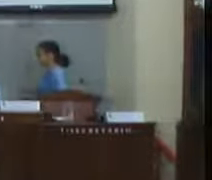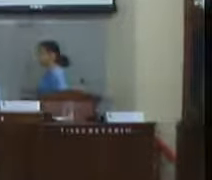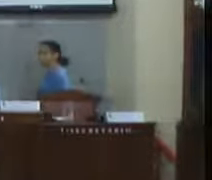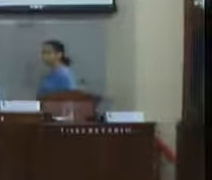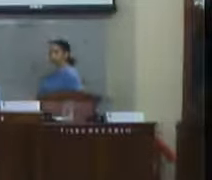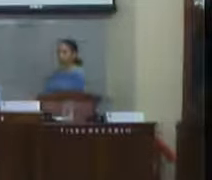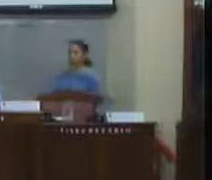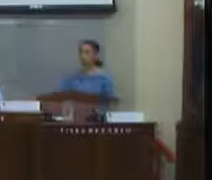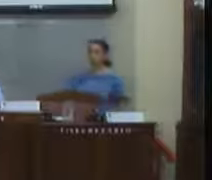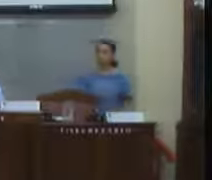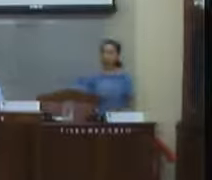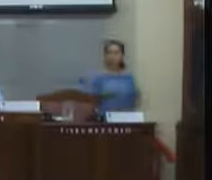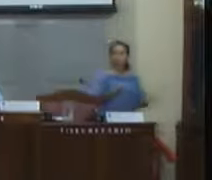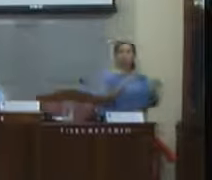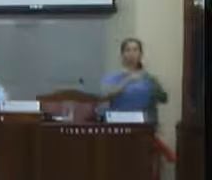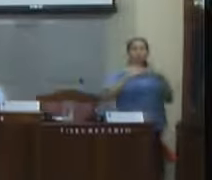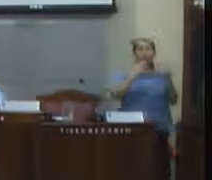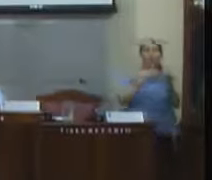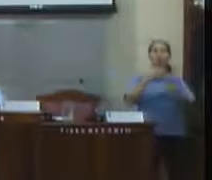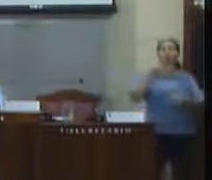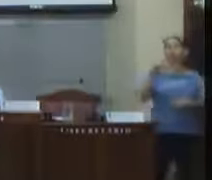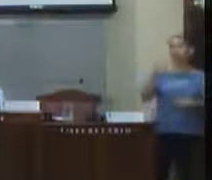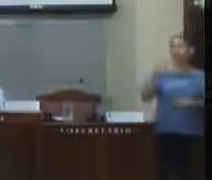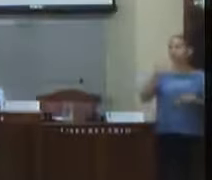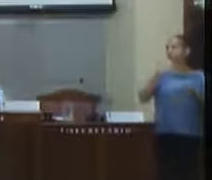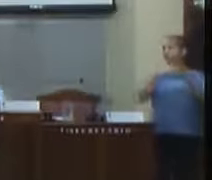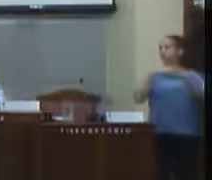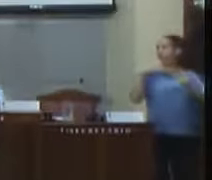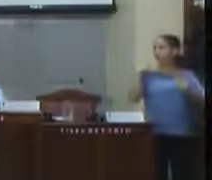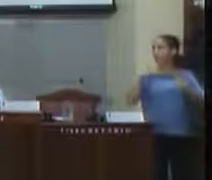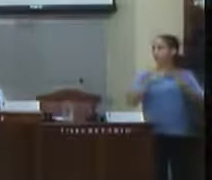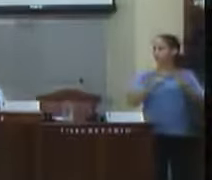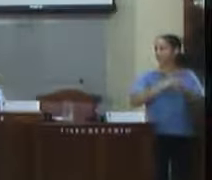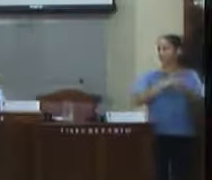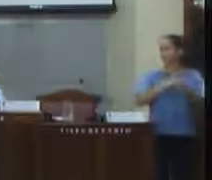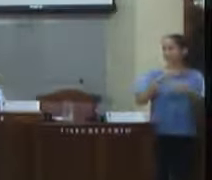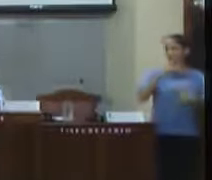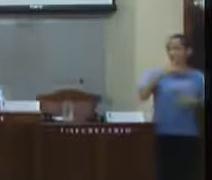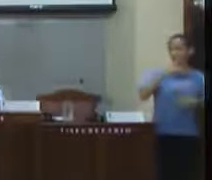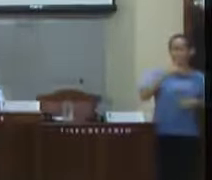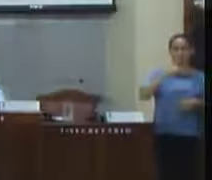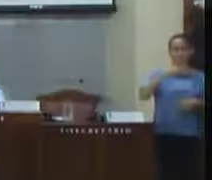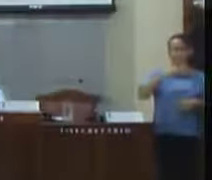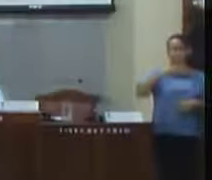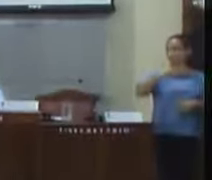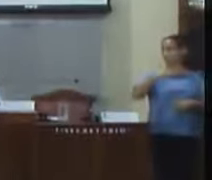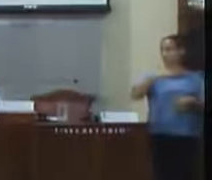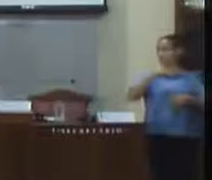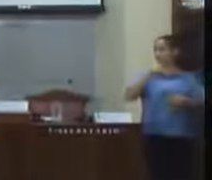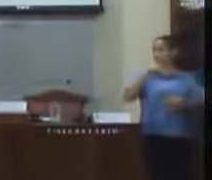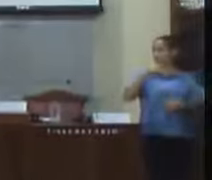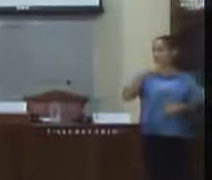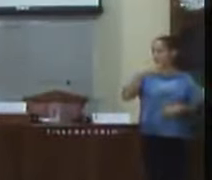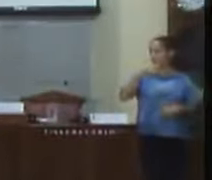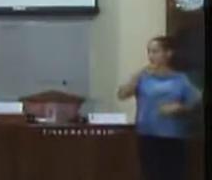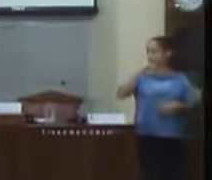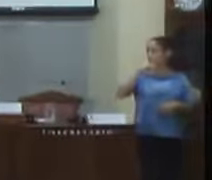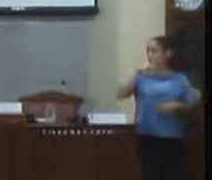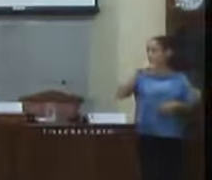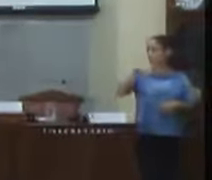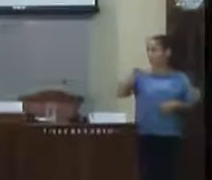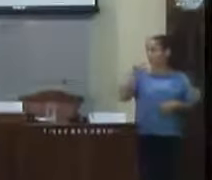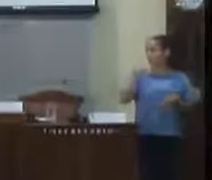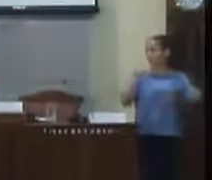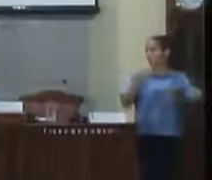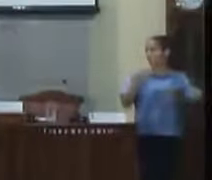Expediente da Câmara Municipal de Valença, reunião ordinária número 31 de 2018, do dia 7 de junho de